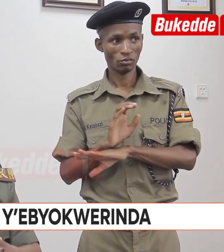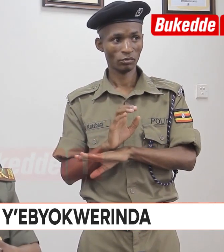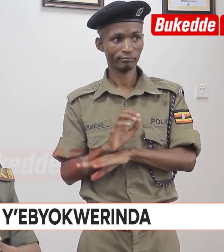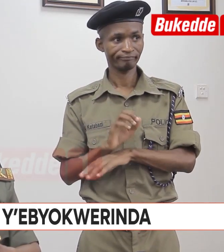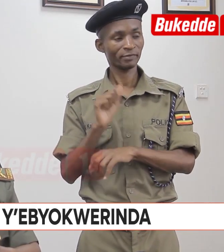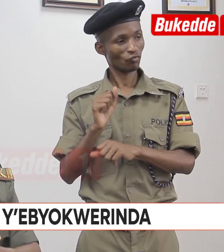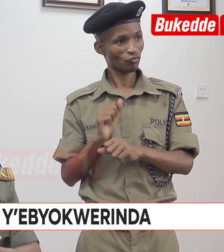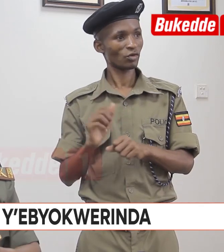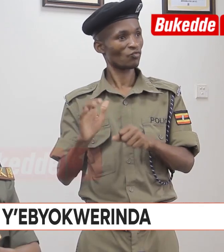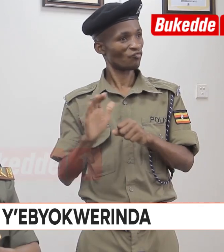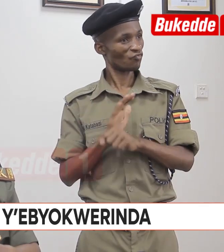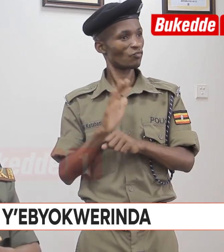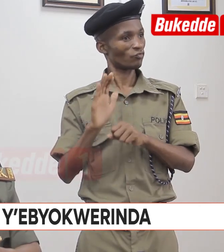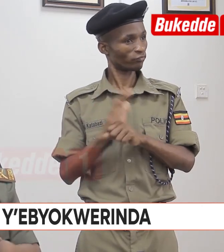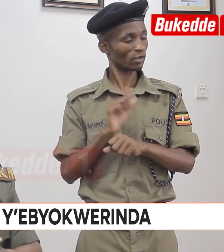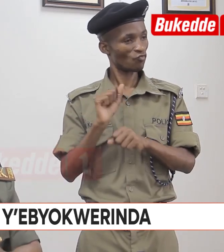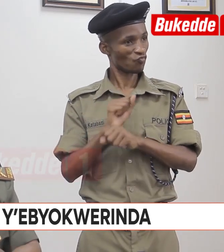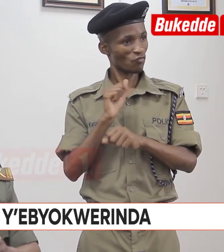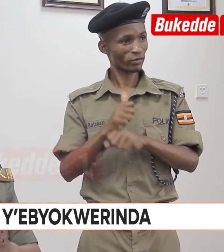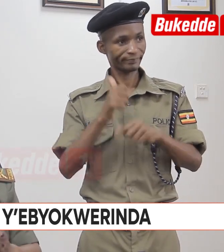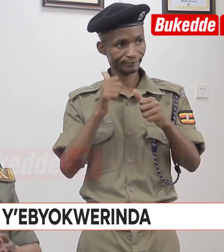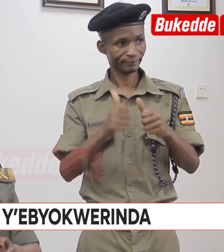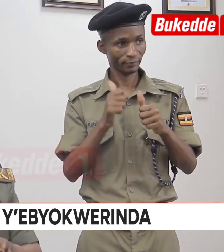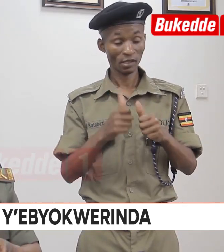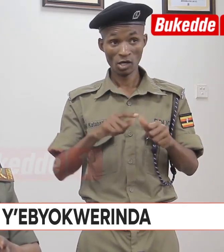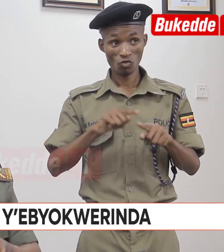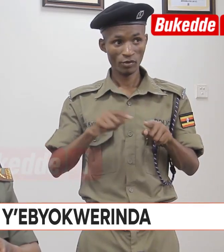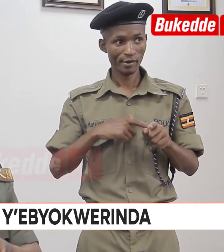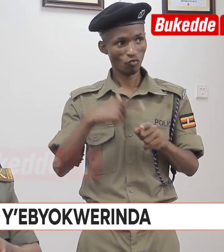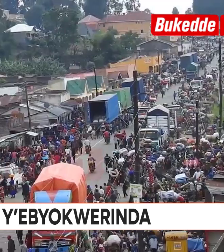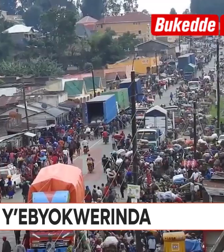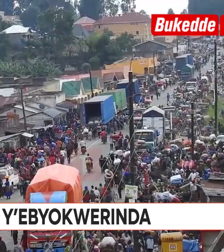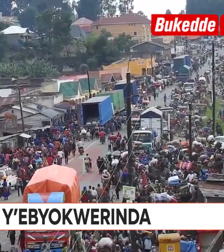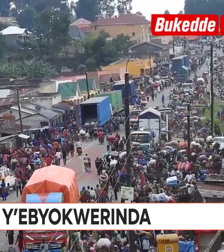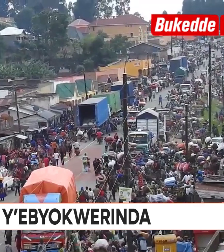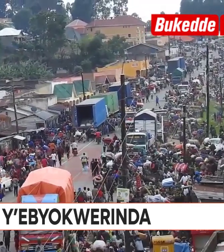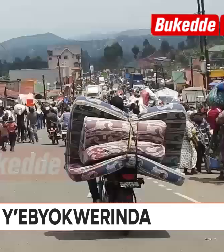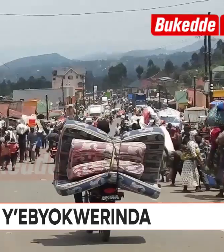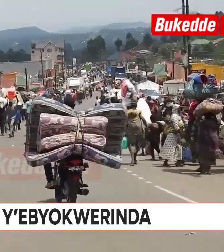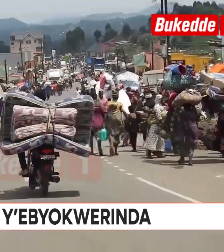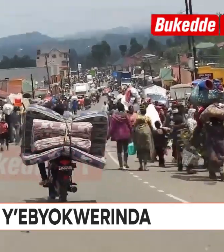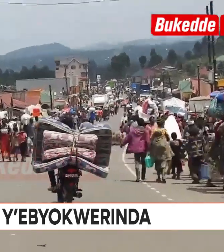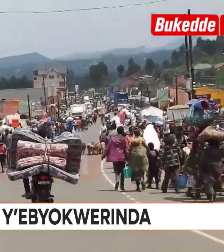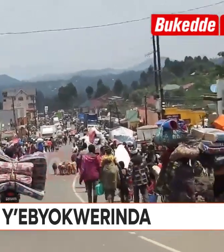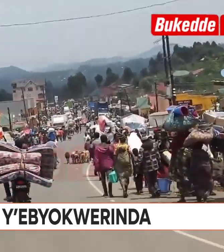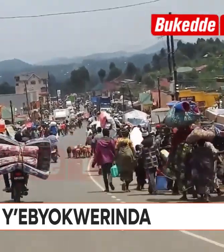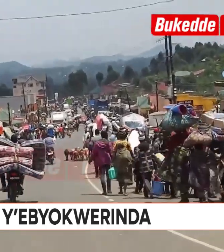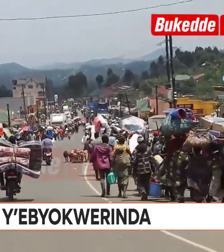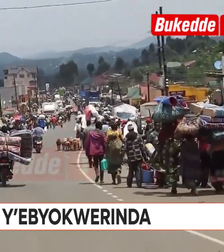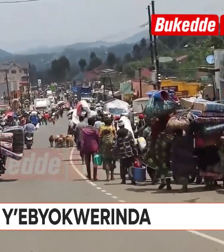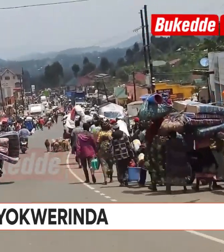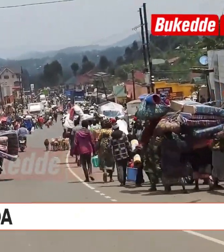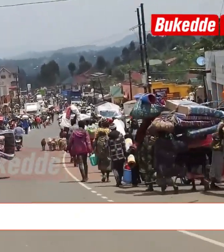tujja gutuukiriza twagenda kubanga twagala okumala obutujju mu Uganda. Byekwaso era yogedde ku mujaasi w'eggye lya